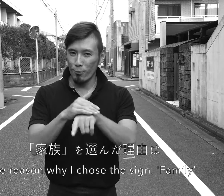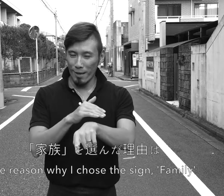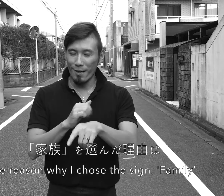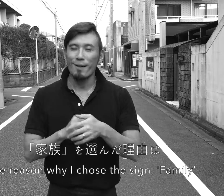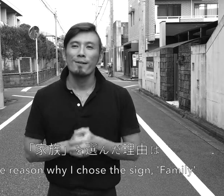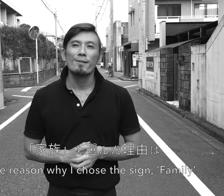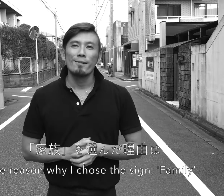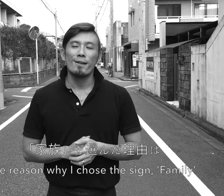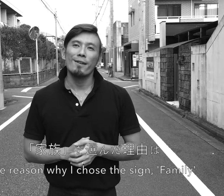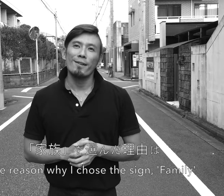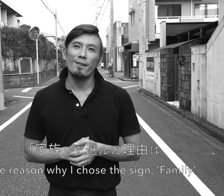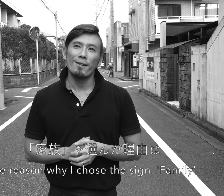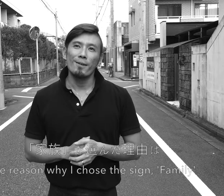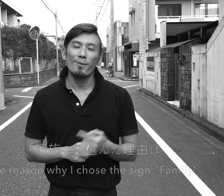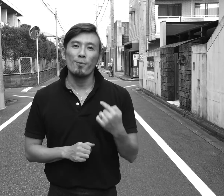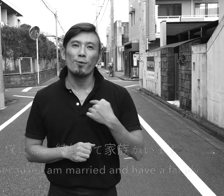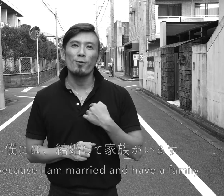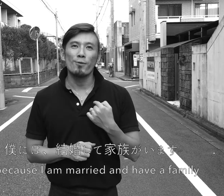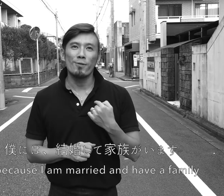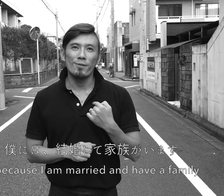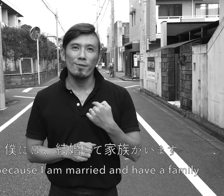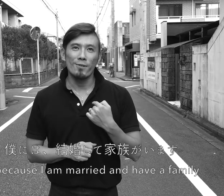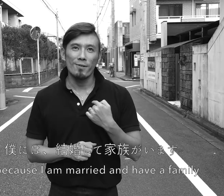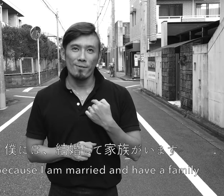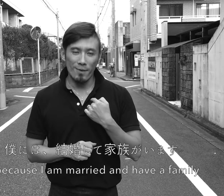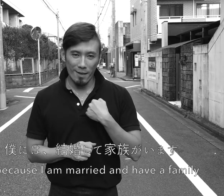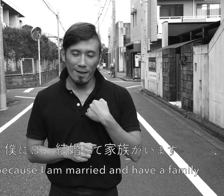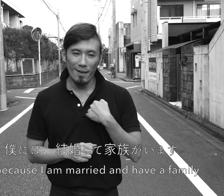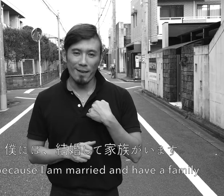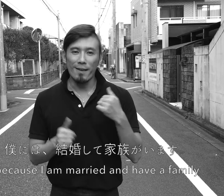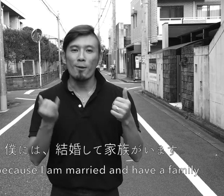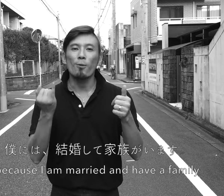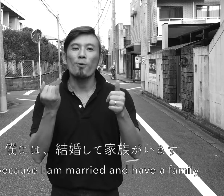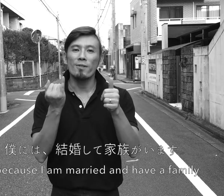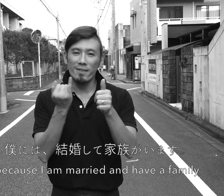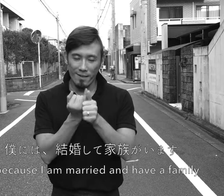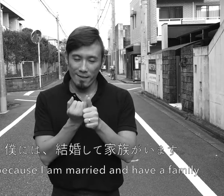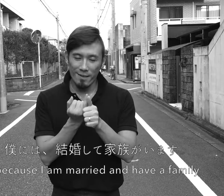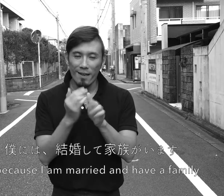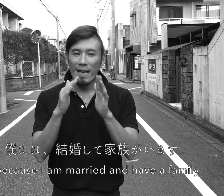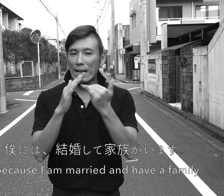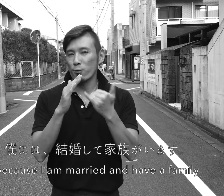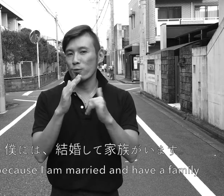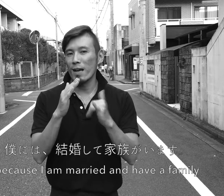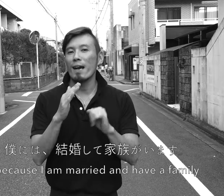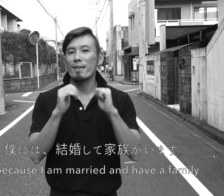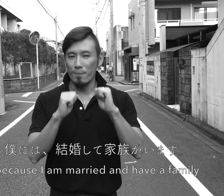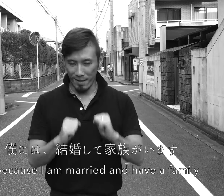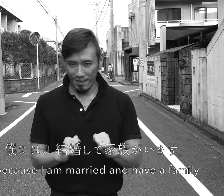は、僕は、結婚して家族がいます。